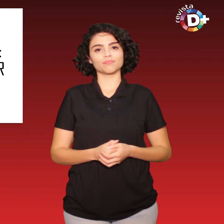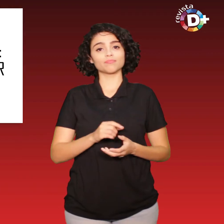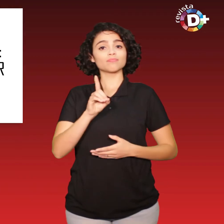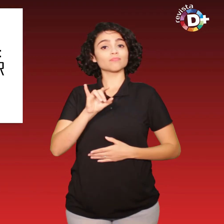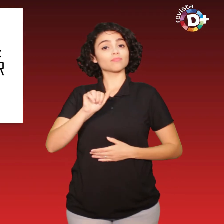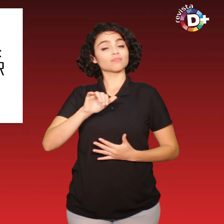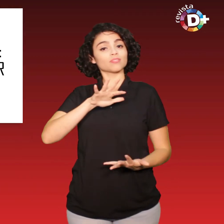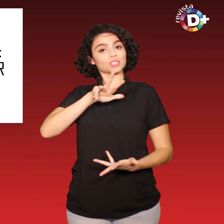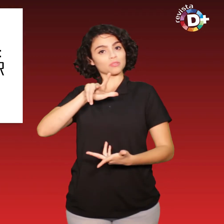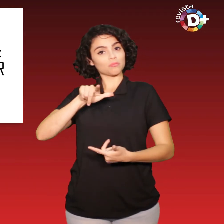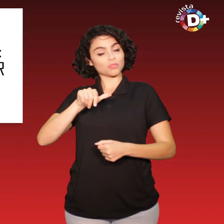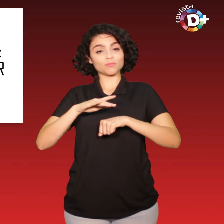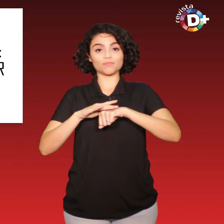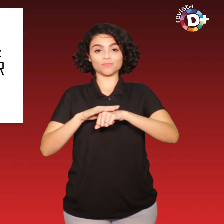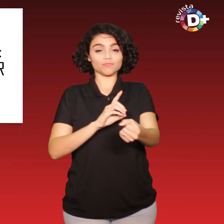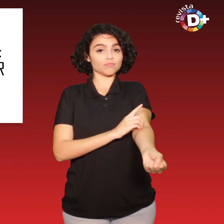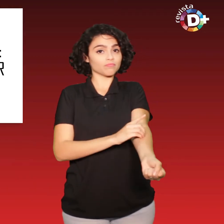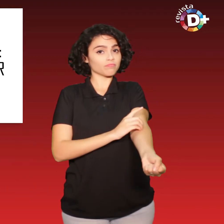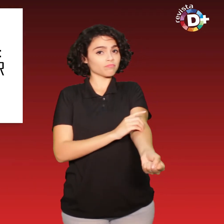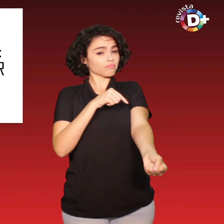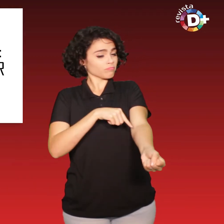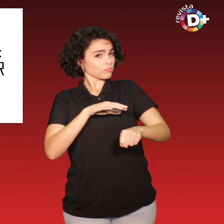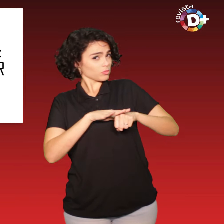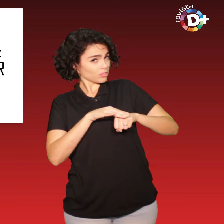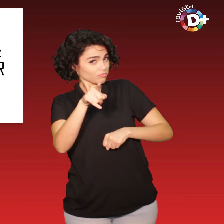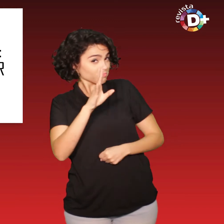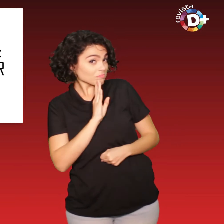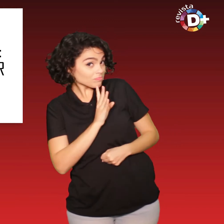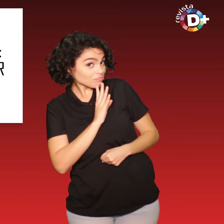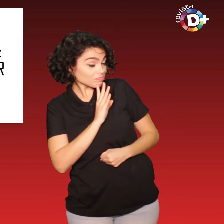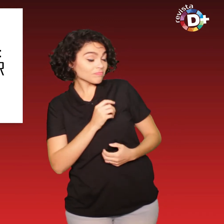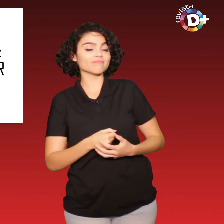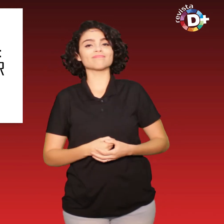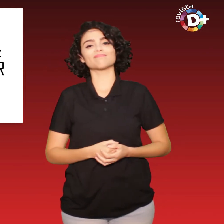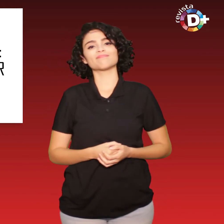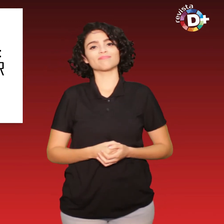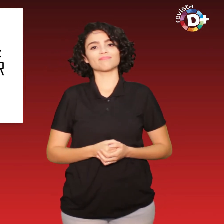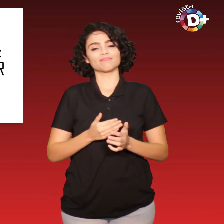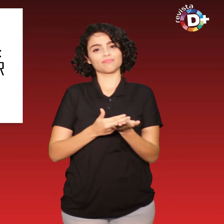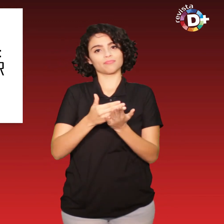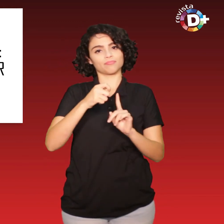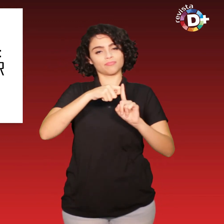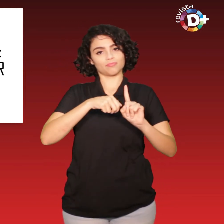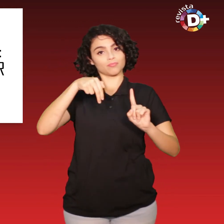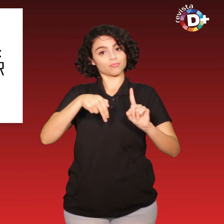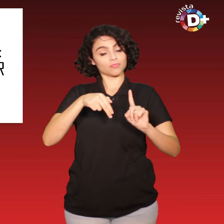Dia Mundial do Diabetes. O que você sabe sobre a doença? O início de novembro, dia